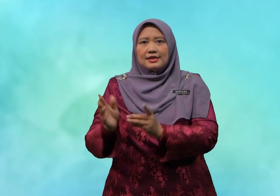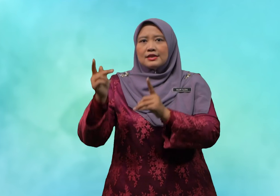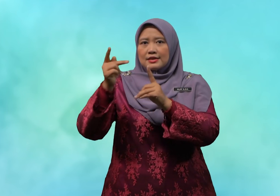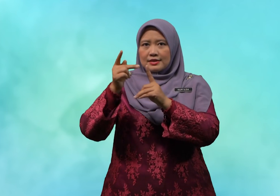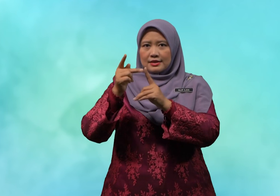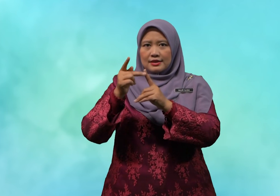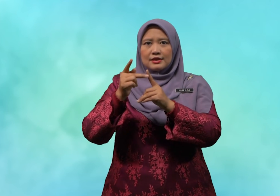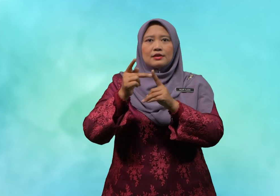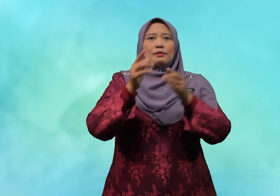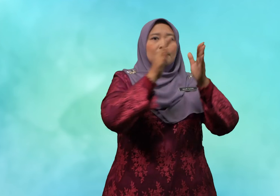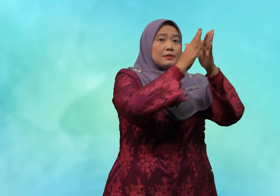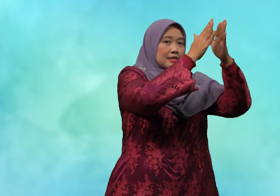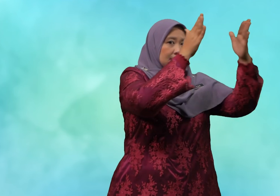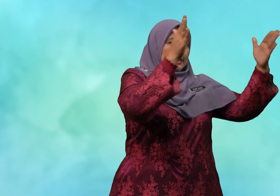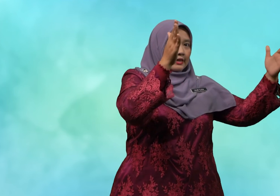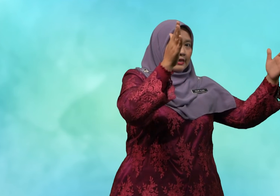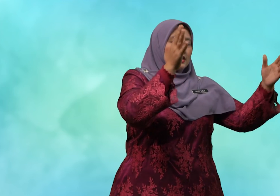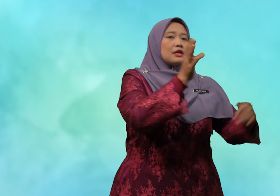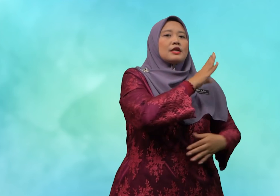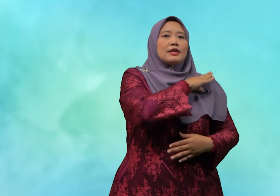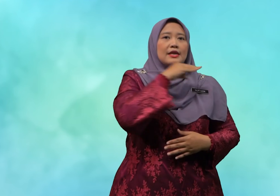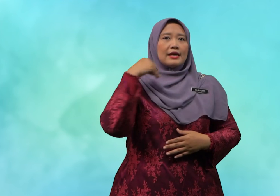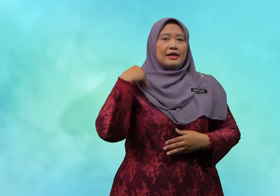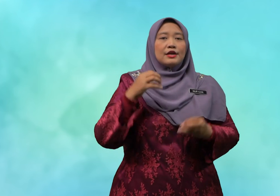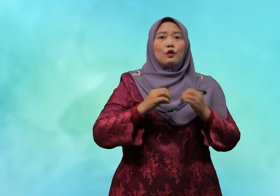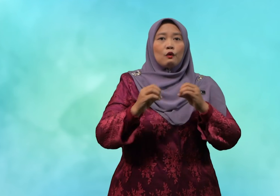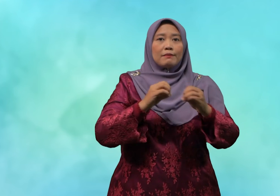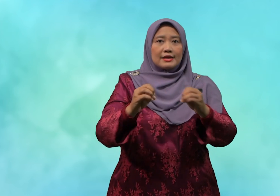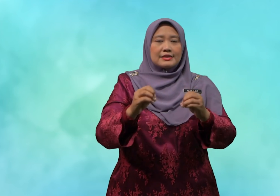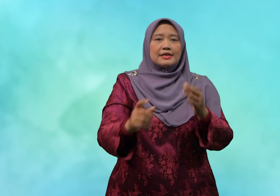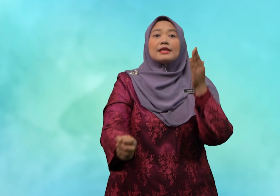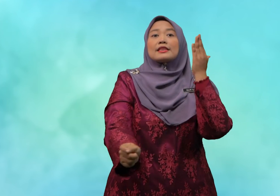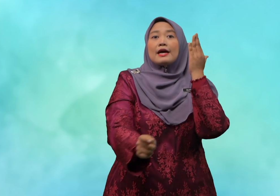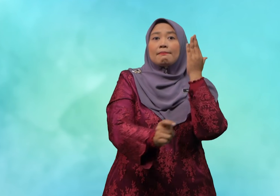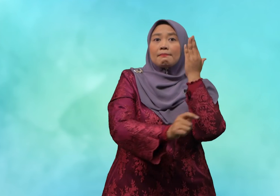ke besar dan operasi tambah